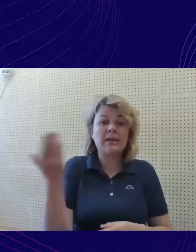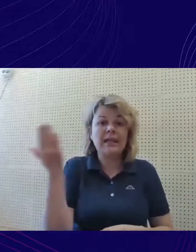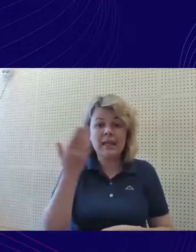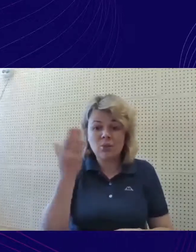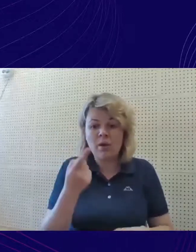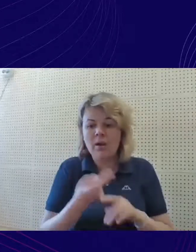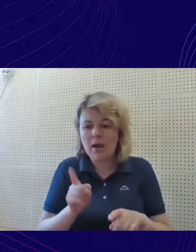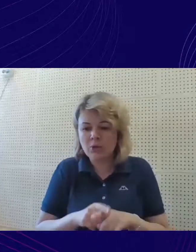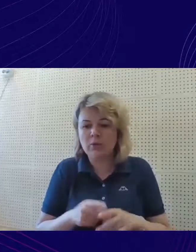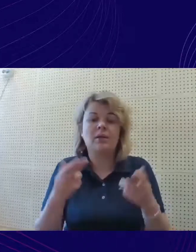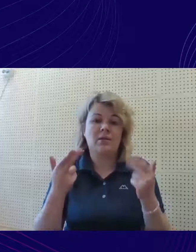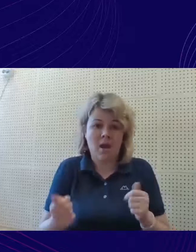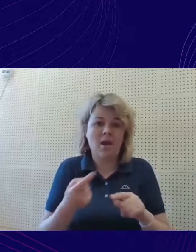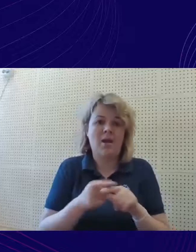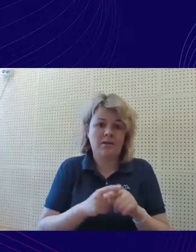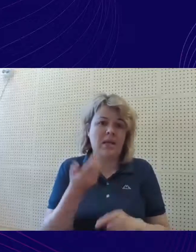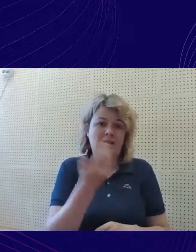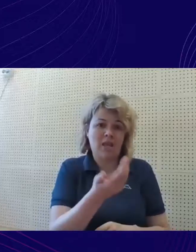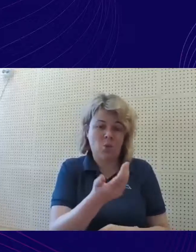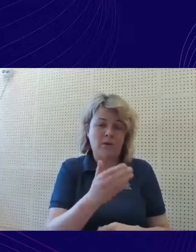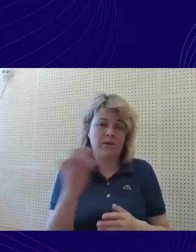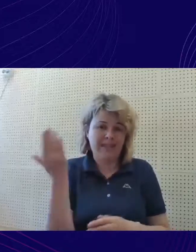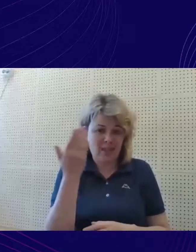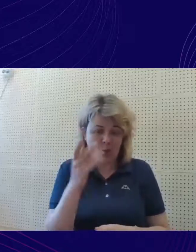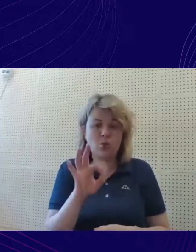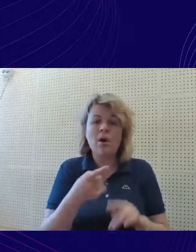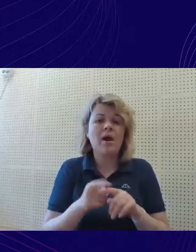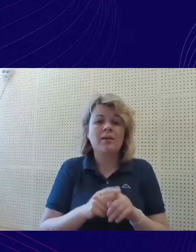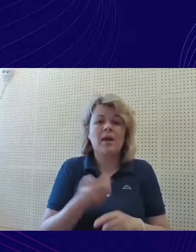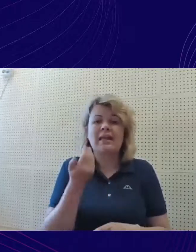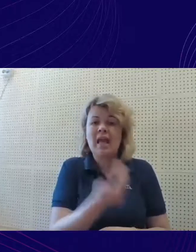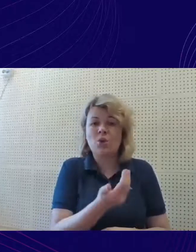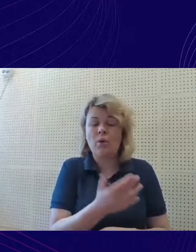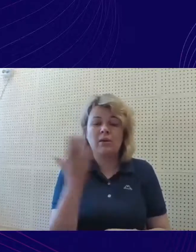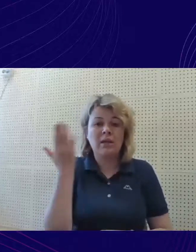которое, да, это ее кино, но это ее кино